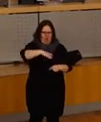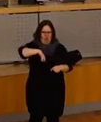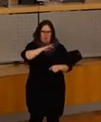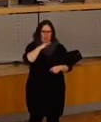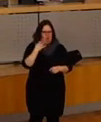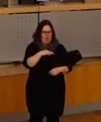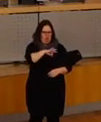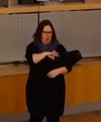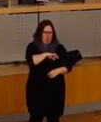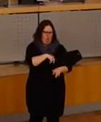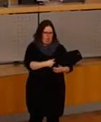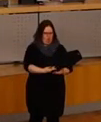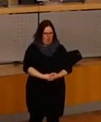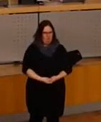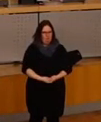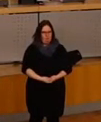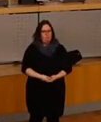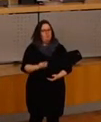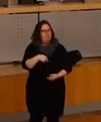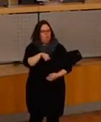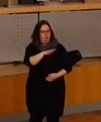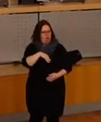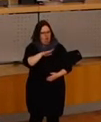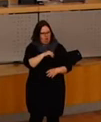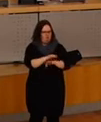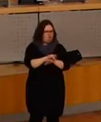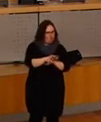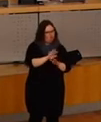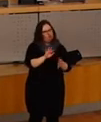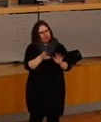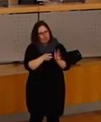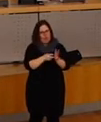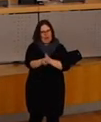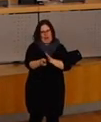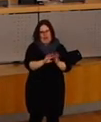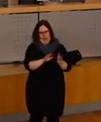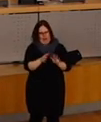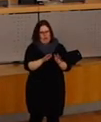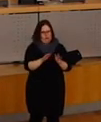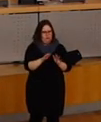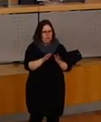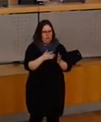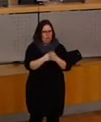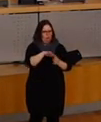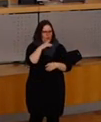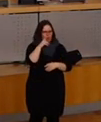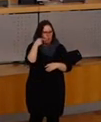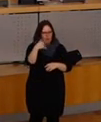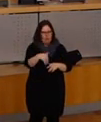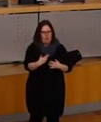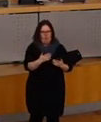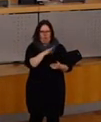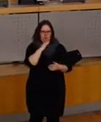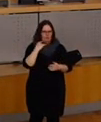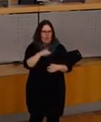korruption gibt dem land geht es eigentlich wirtschaftlich gar nicht so schlecht es ist öl reichen also es wird viel